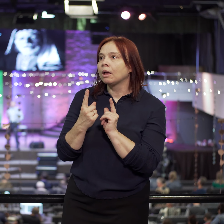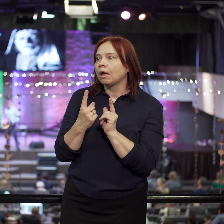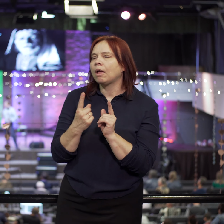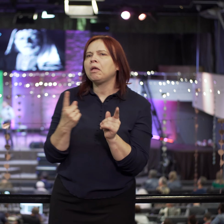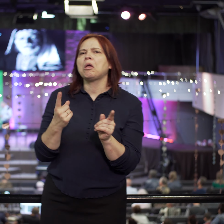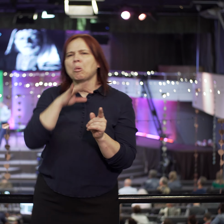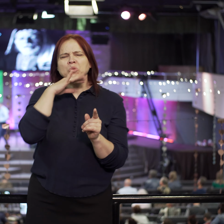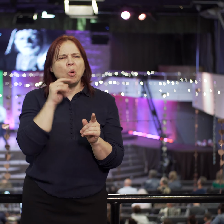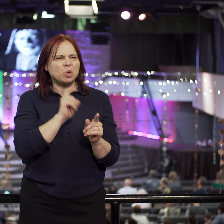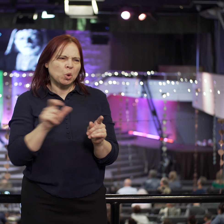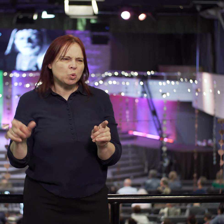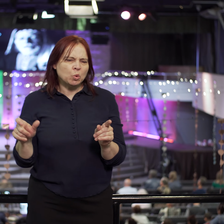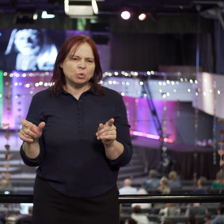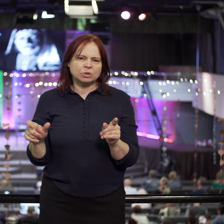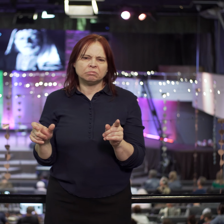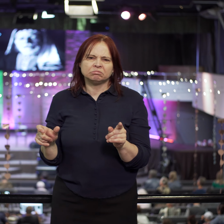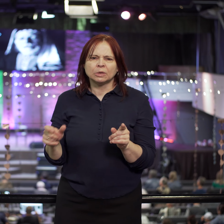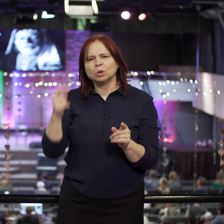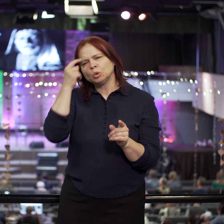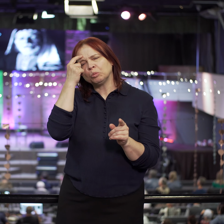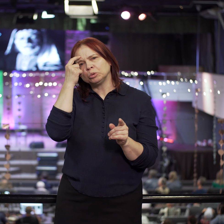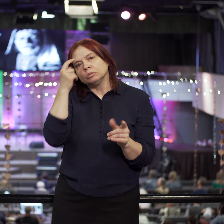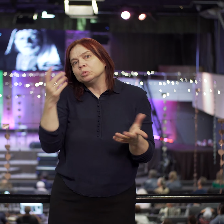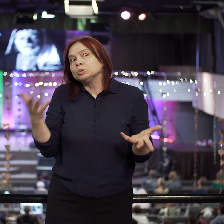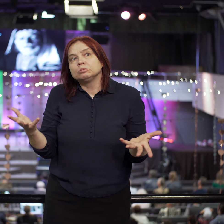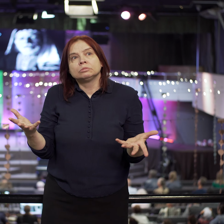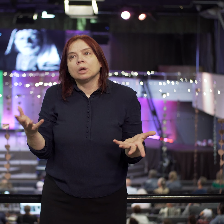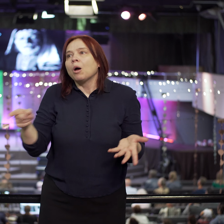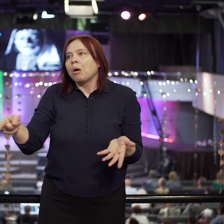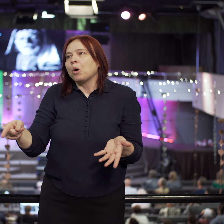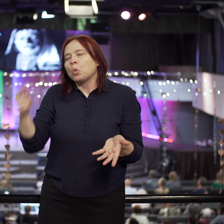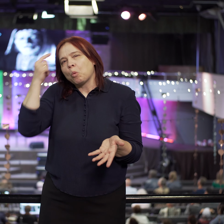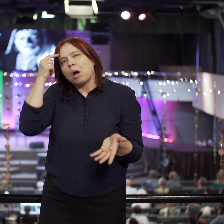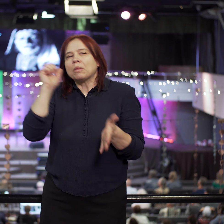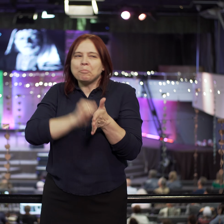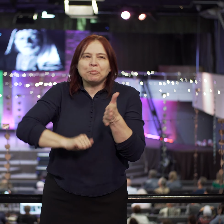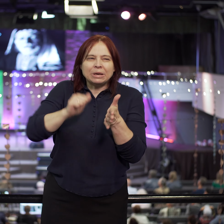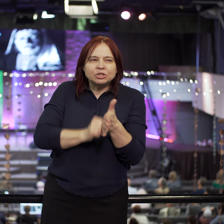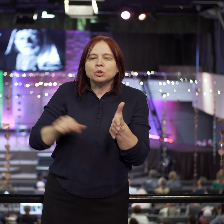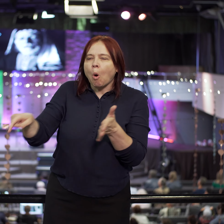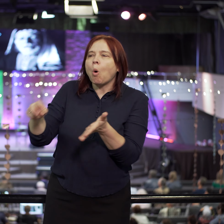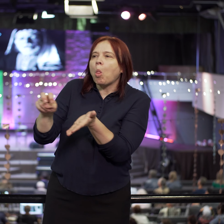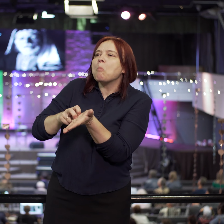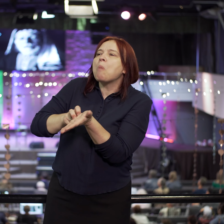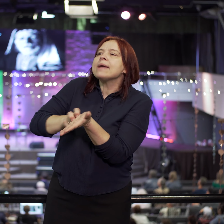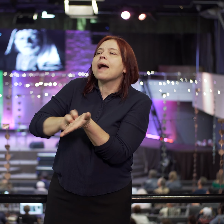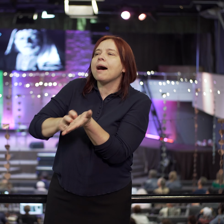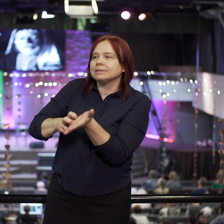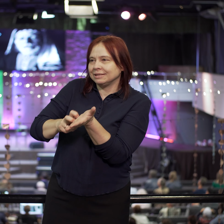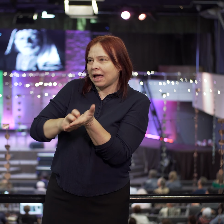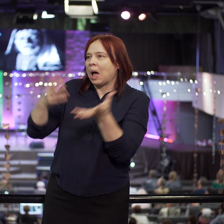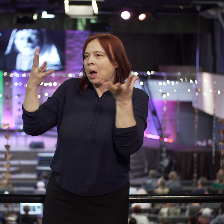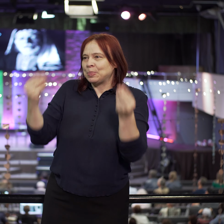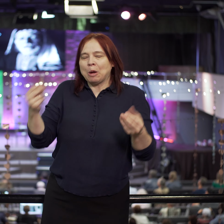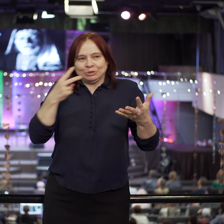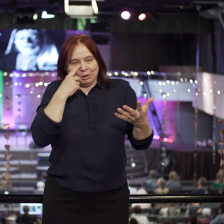толкователи, комментаторы, интерпретаторы, они считают, что, ну, наверное, Никодим боялся, раз он не мог прийти днем.